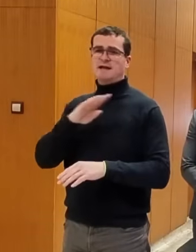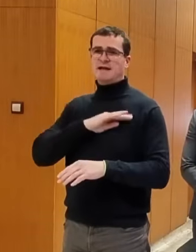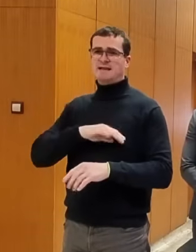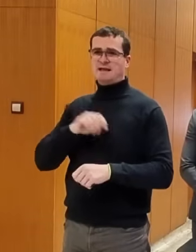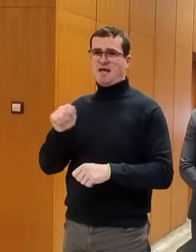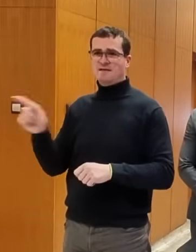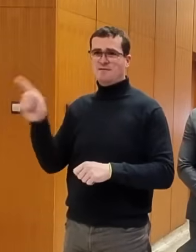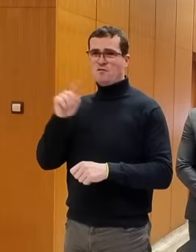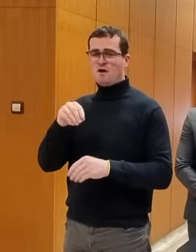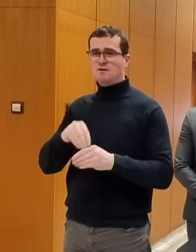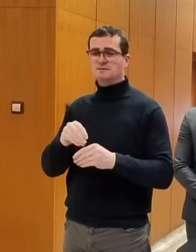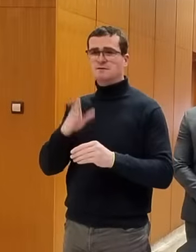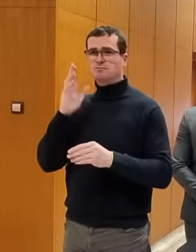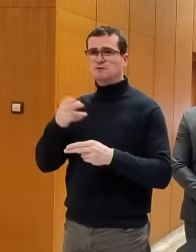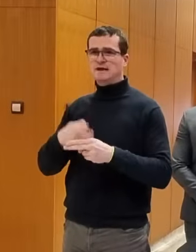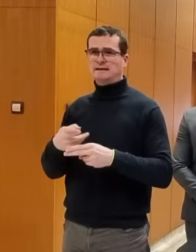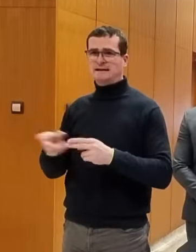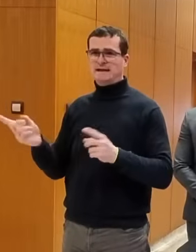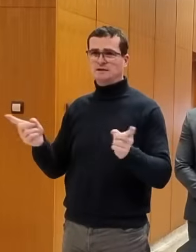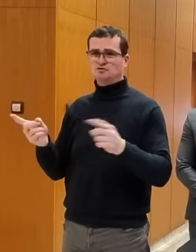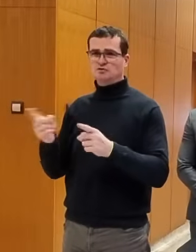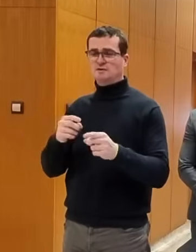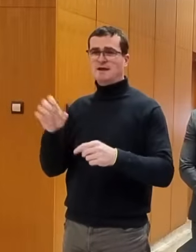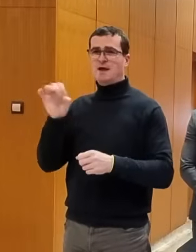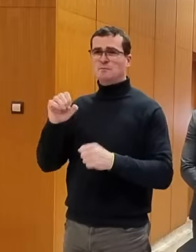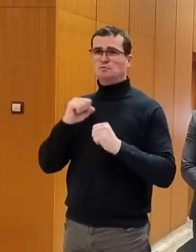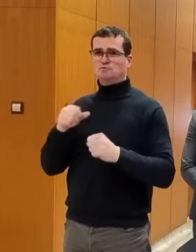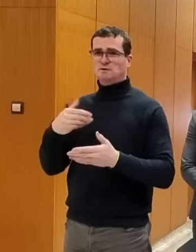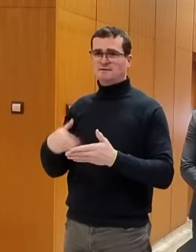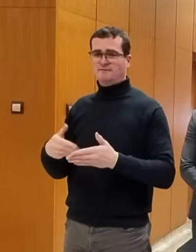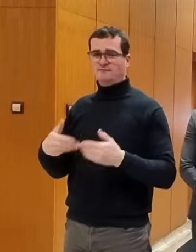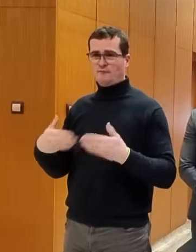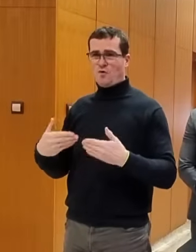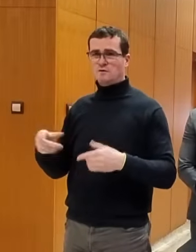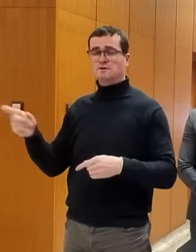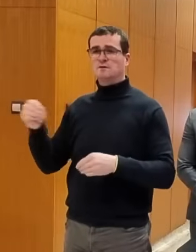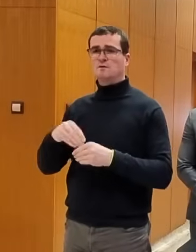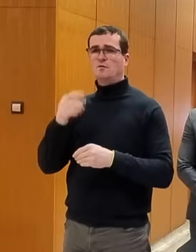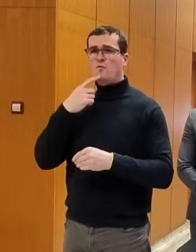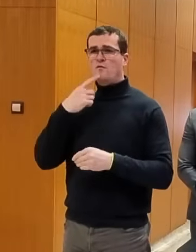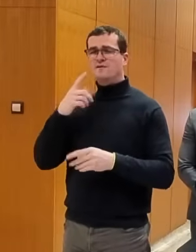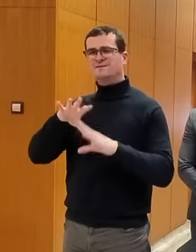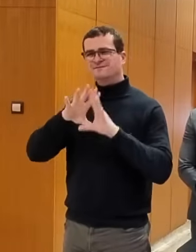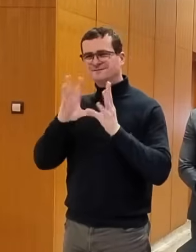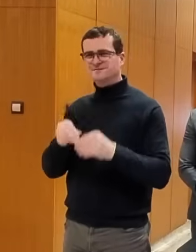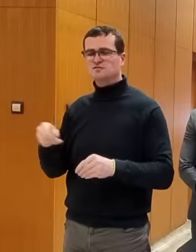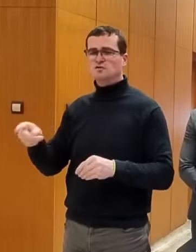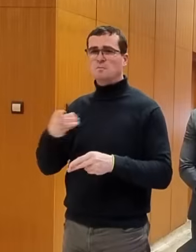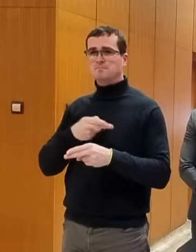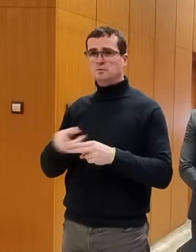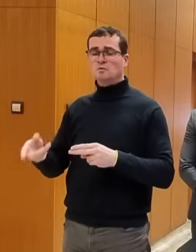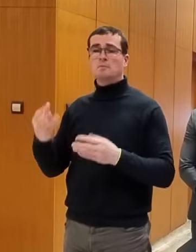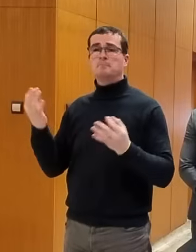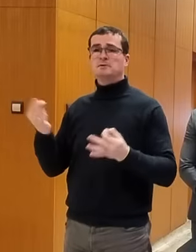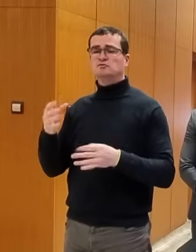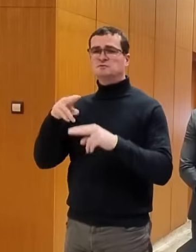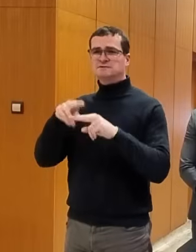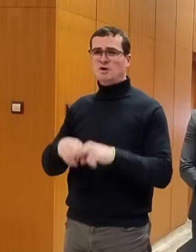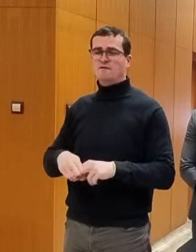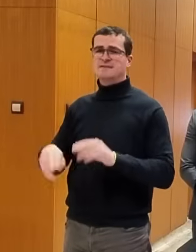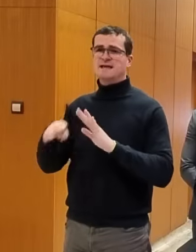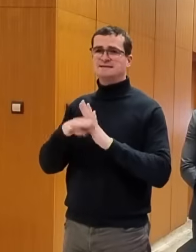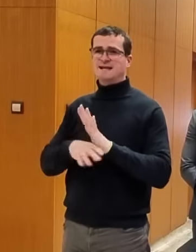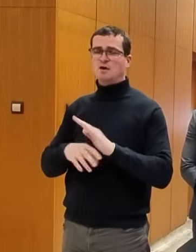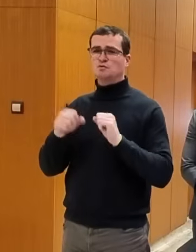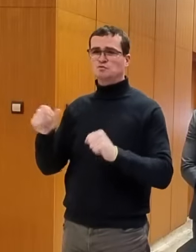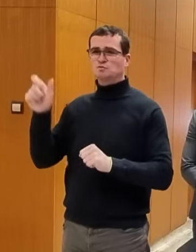generálneho advokáta, s ktorým sa bude vysporiadavať Európsky súdny dvor, ktorý jednoznačne hovorí, že všetko bolo v poriadku preto, lebo bol zachovaný